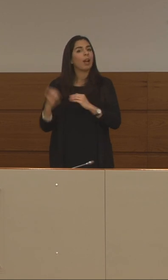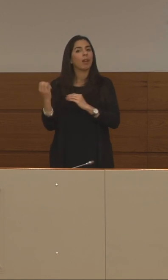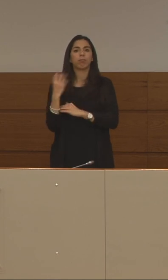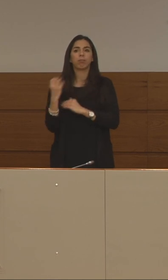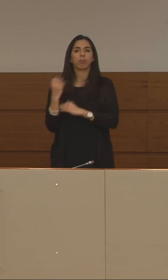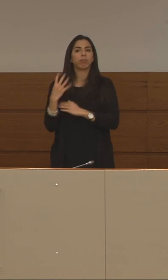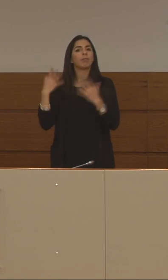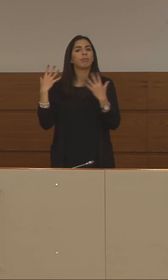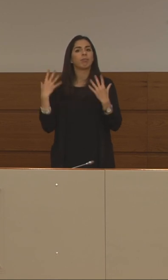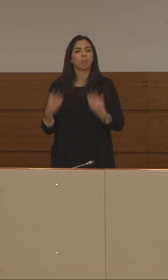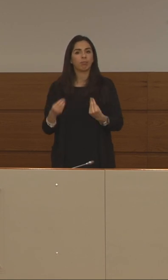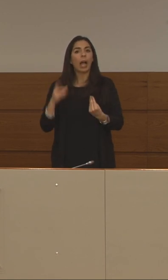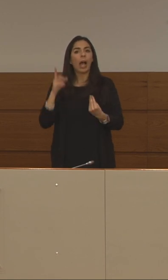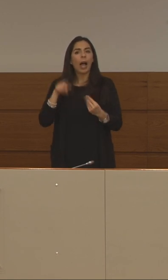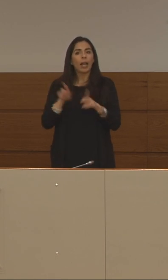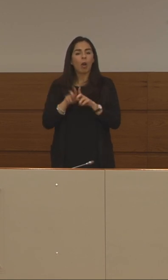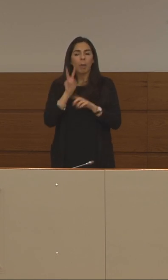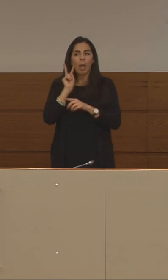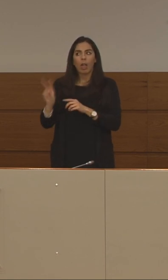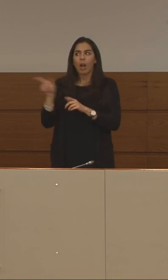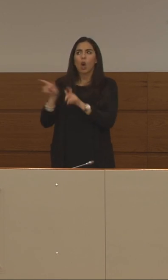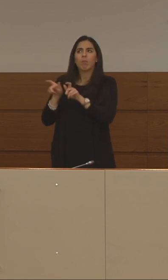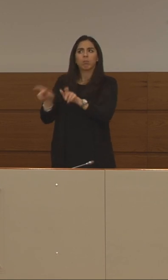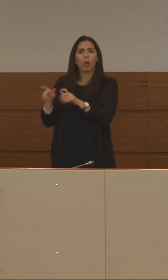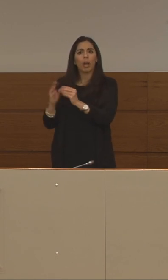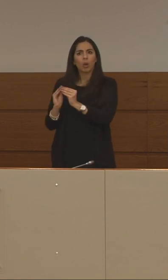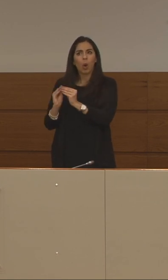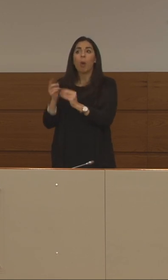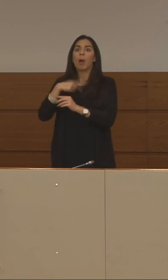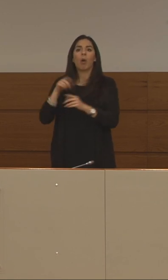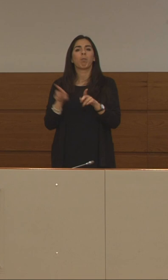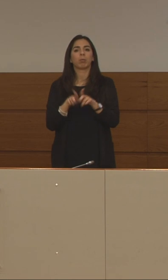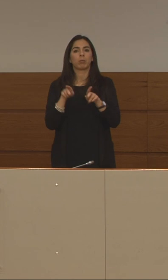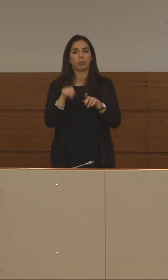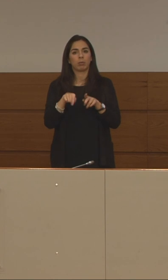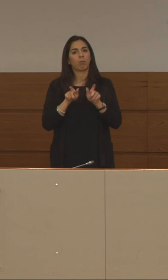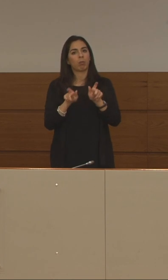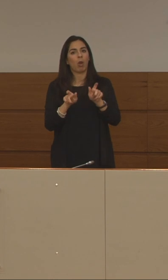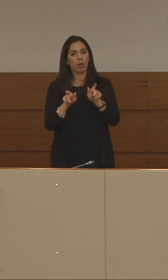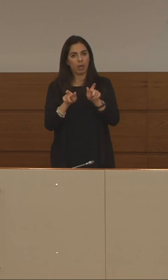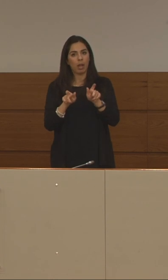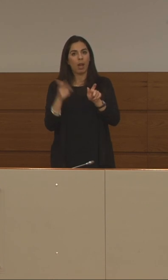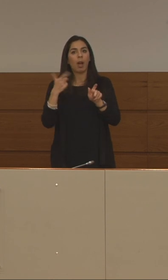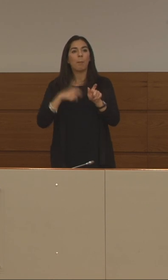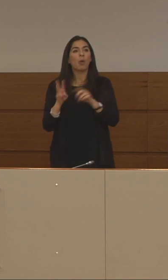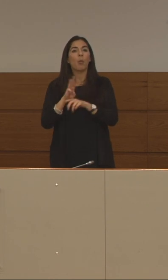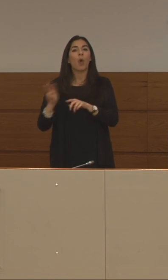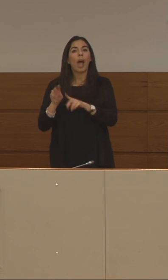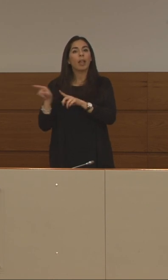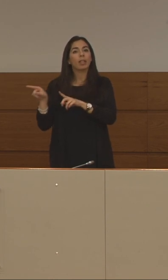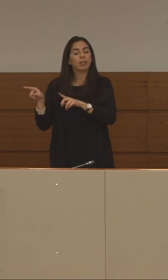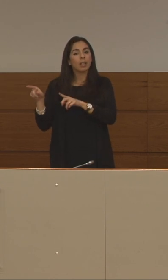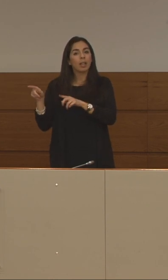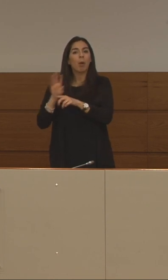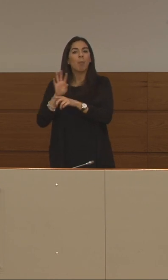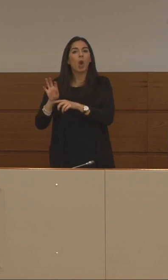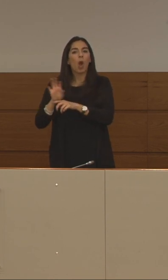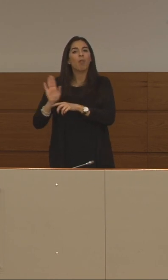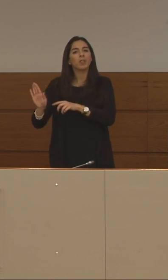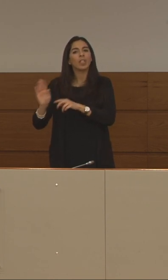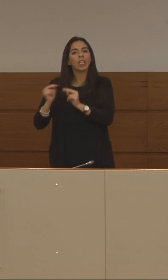in termini di contenimento dell'infezione perché quello che è stato fatto a wuhan nella provincia dell'hubei è stato